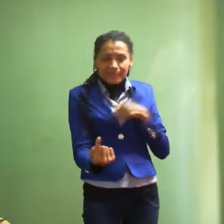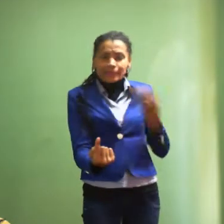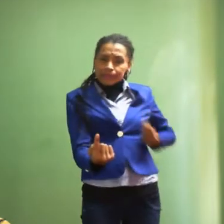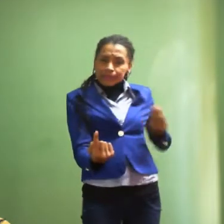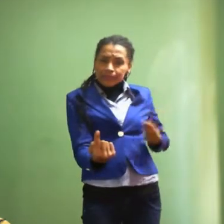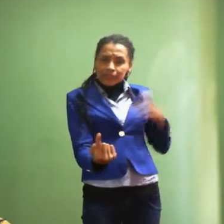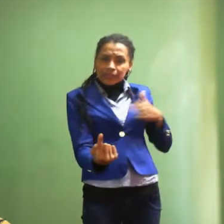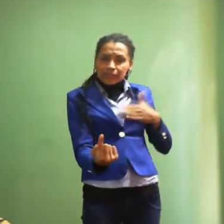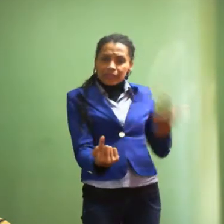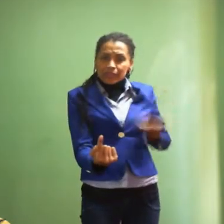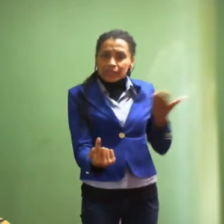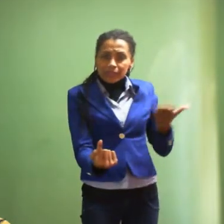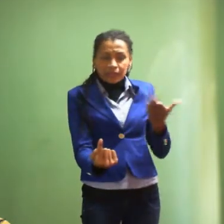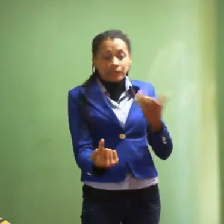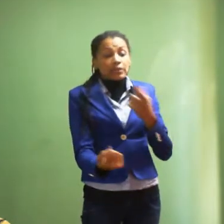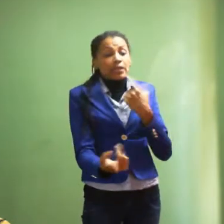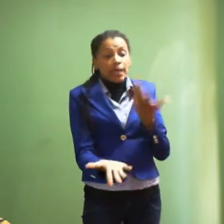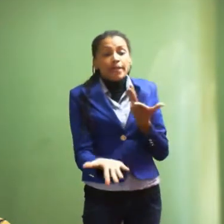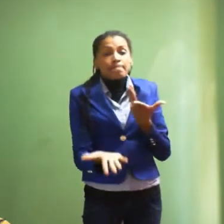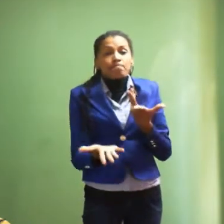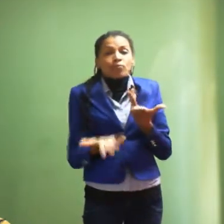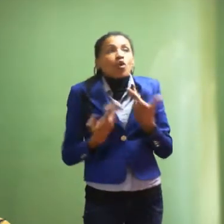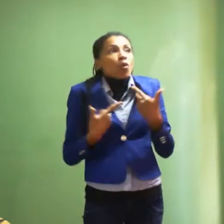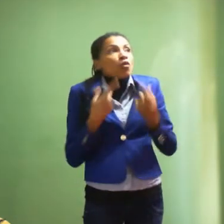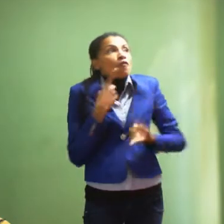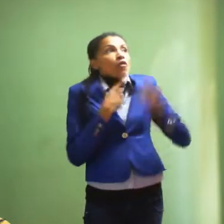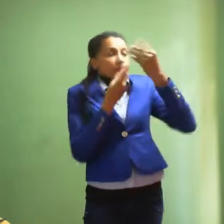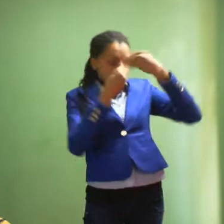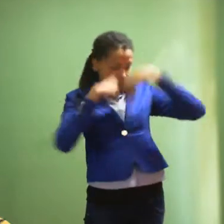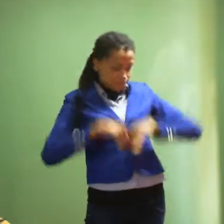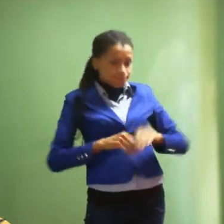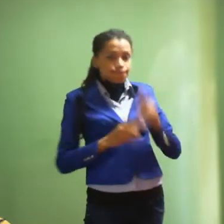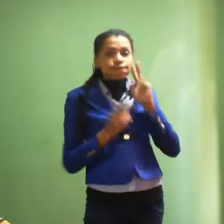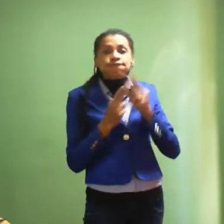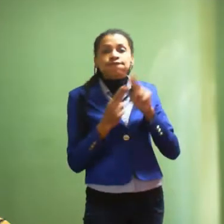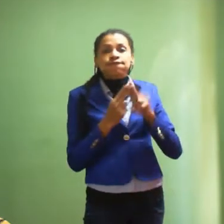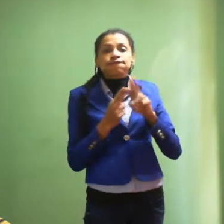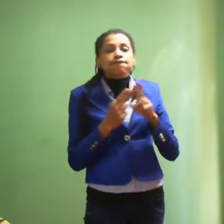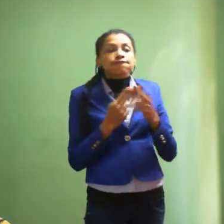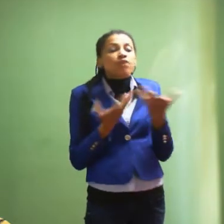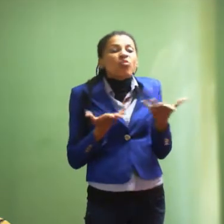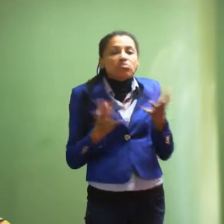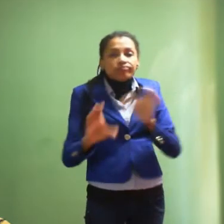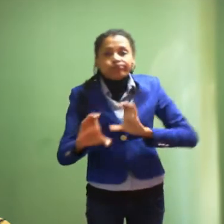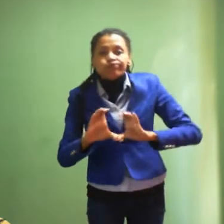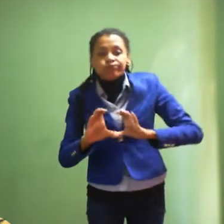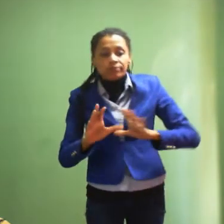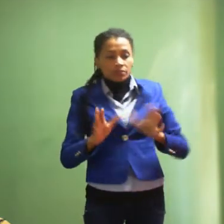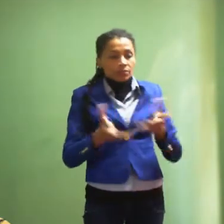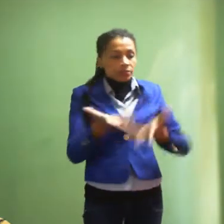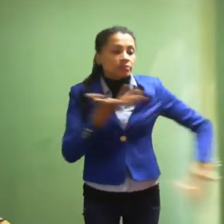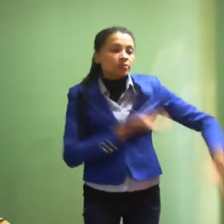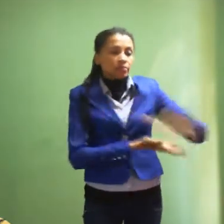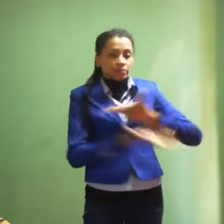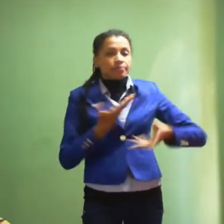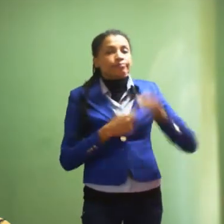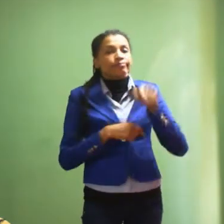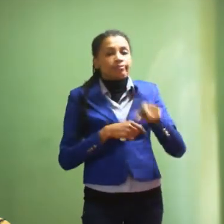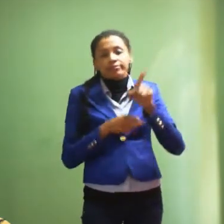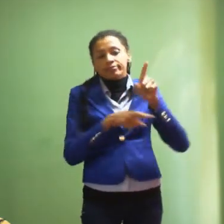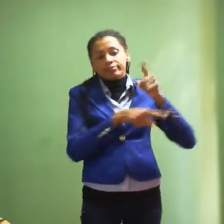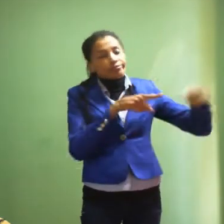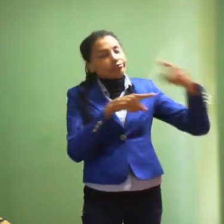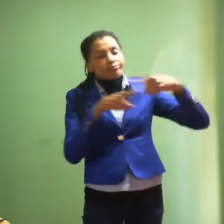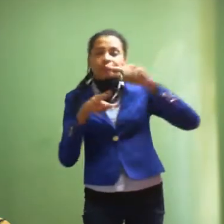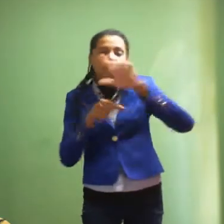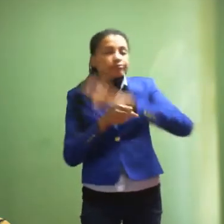tener que llenar unos vacíos con su lengua para poder empezar también este acercamiento. Entonces